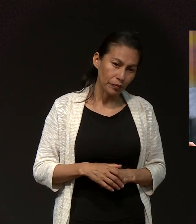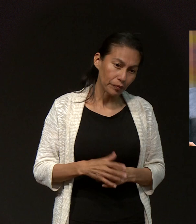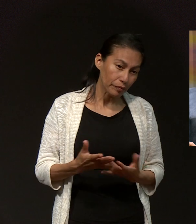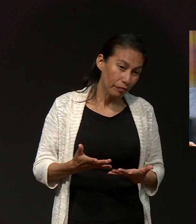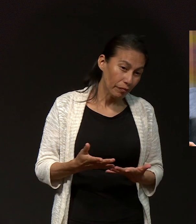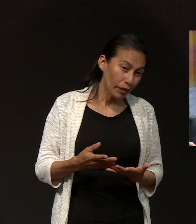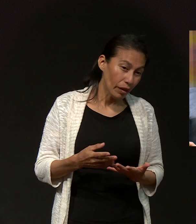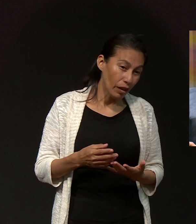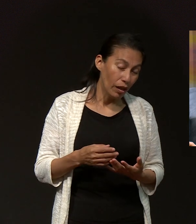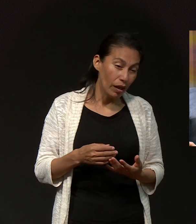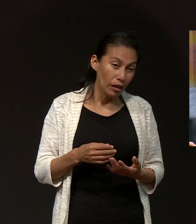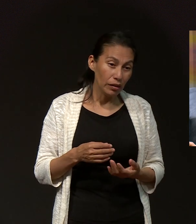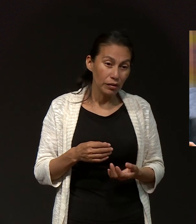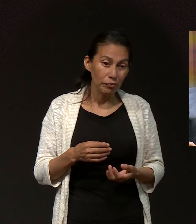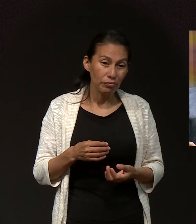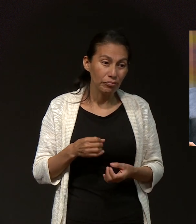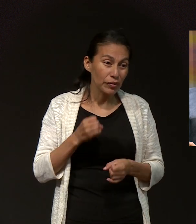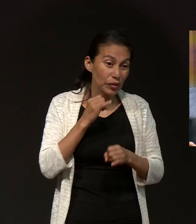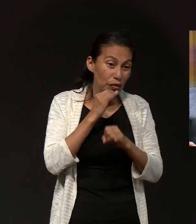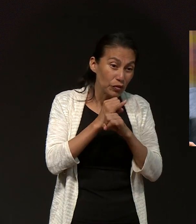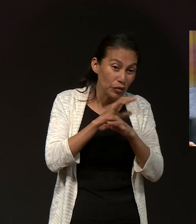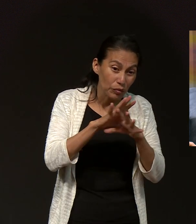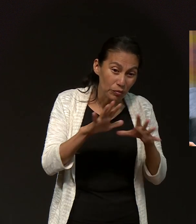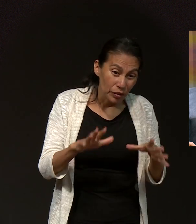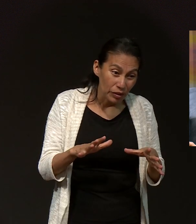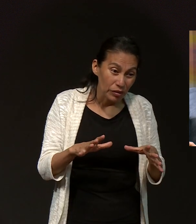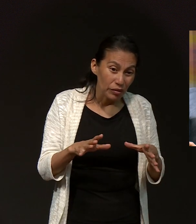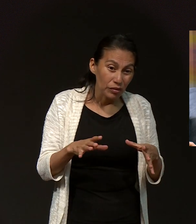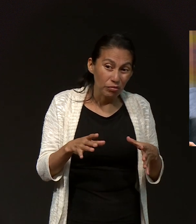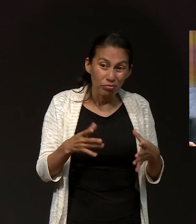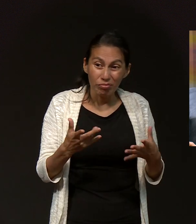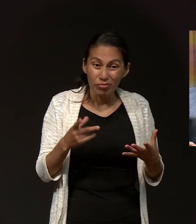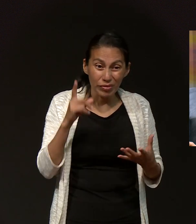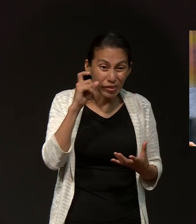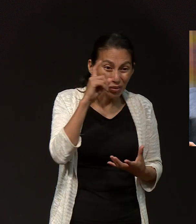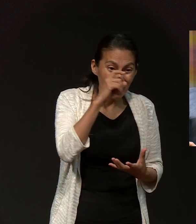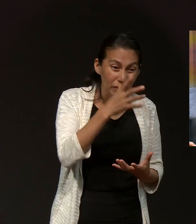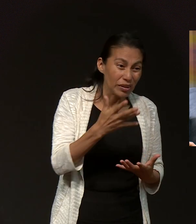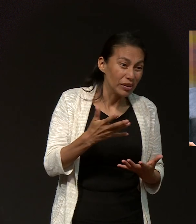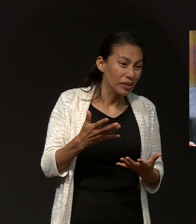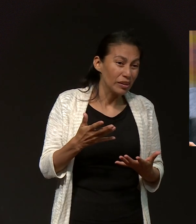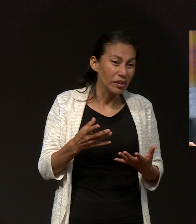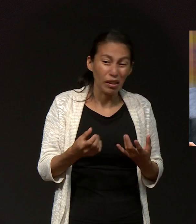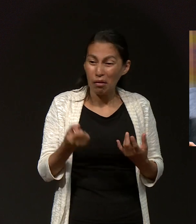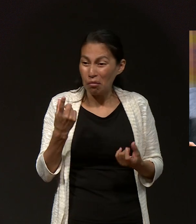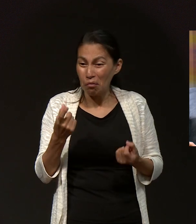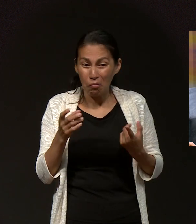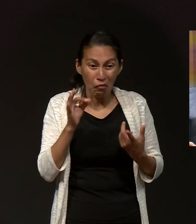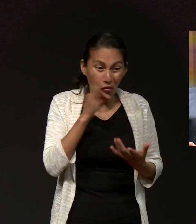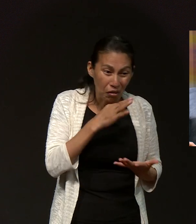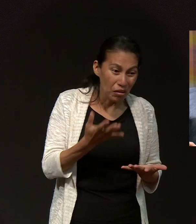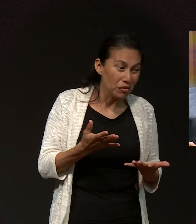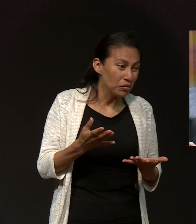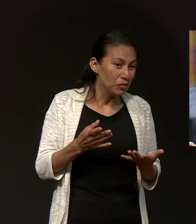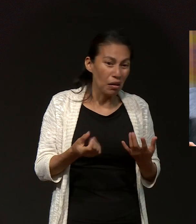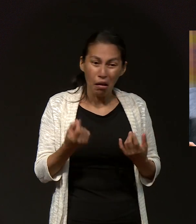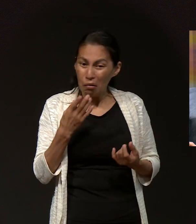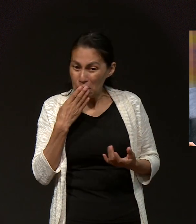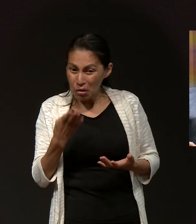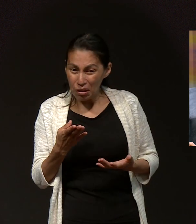era mucha información falsa, mucha información que no se conocía, era una incertidumbre